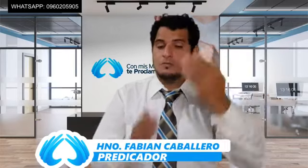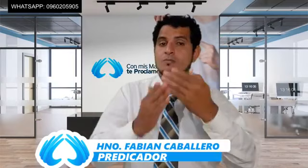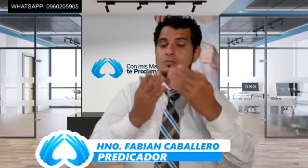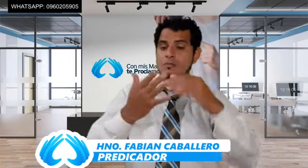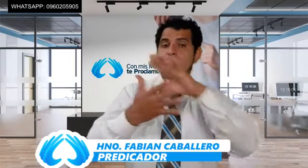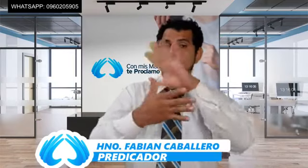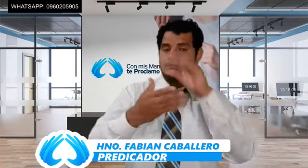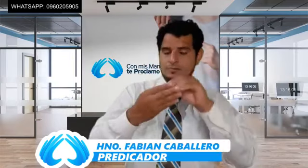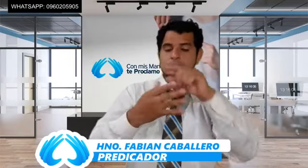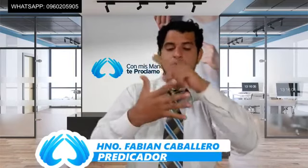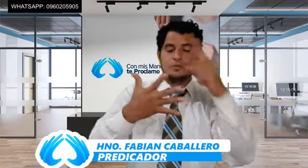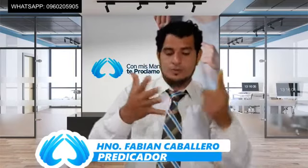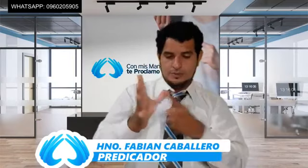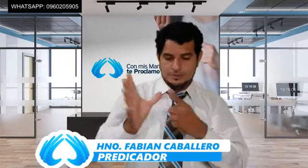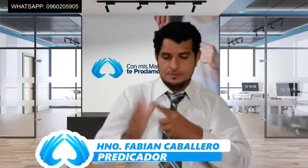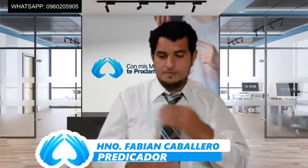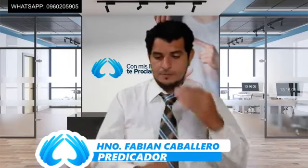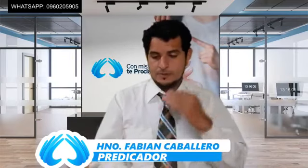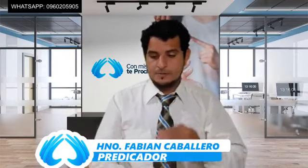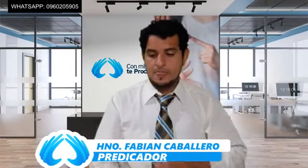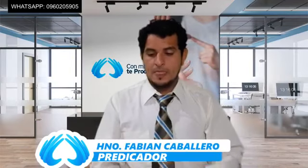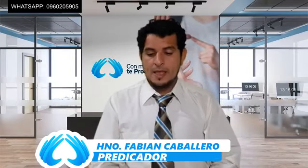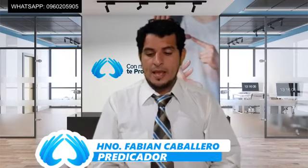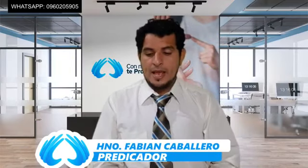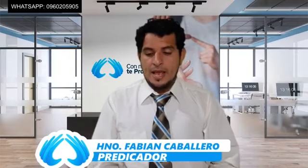los profetas mayores.